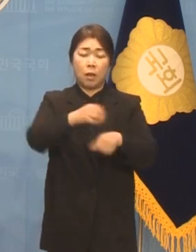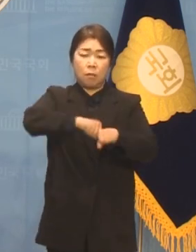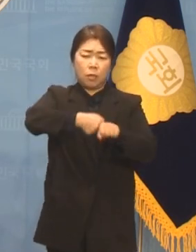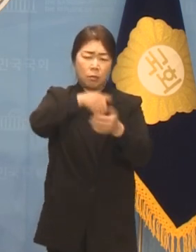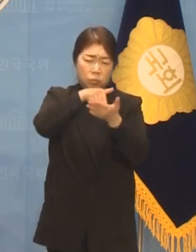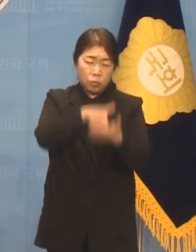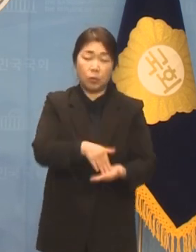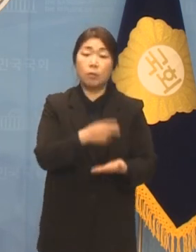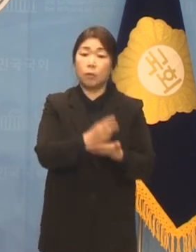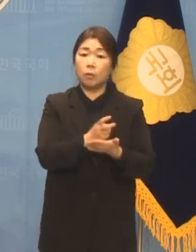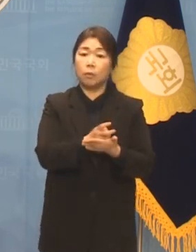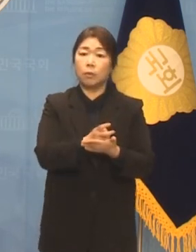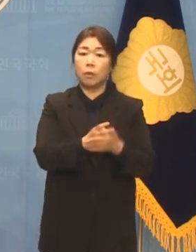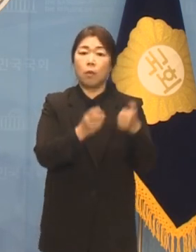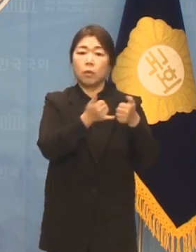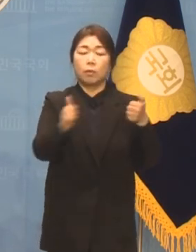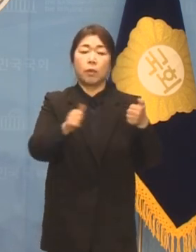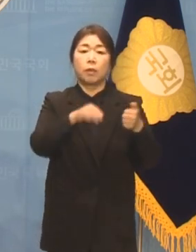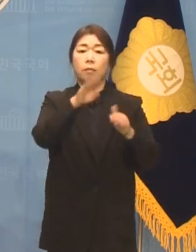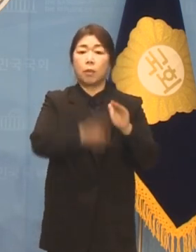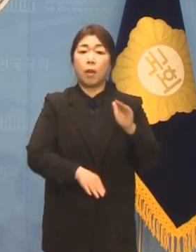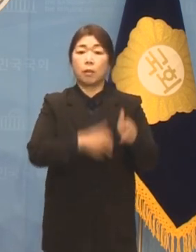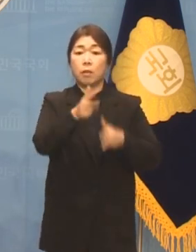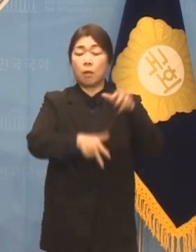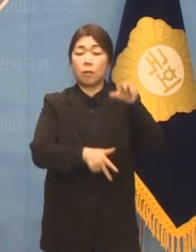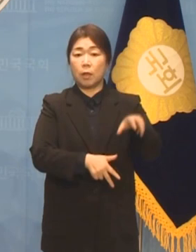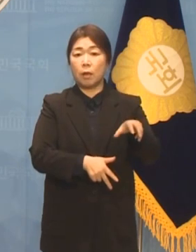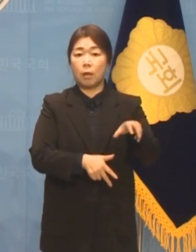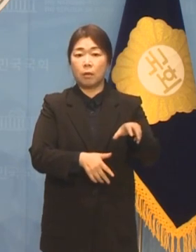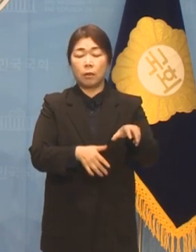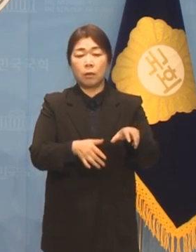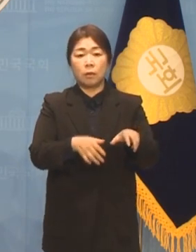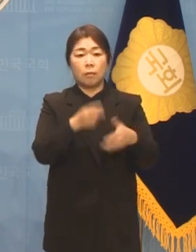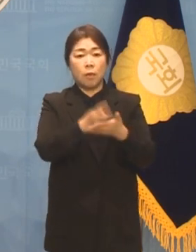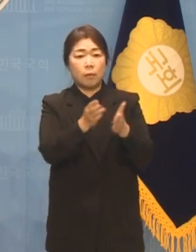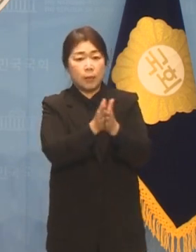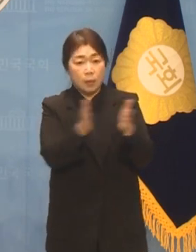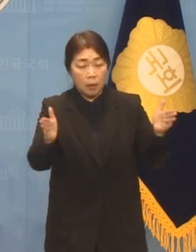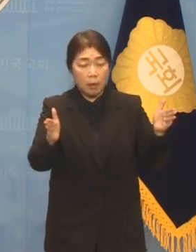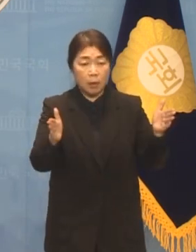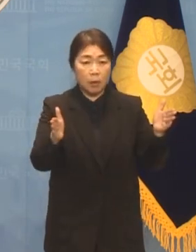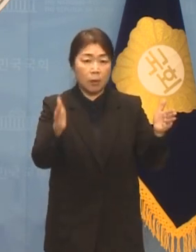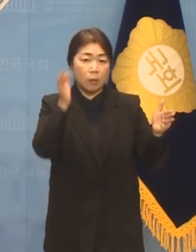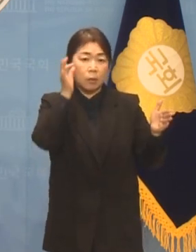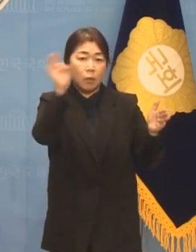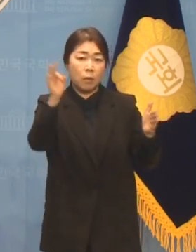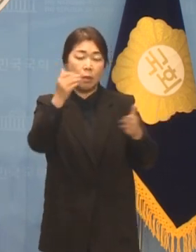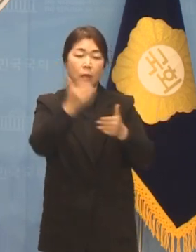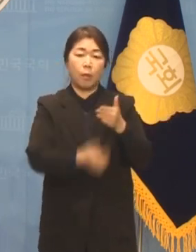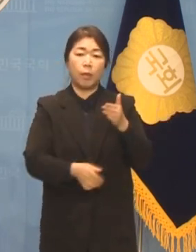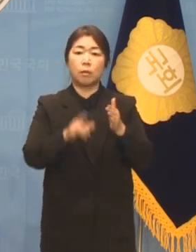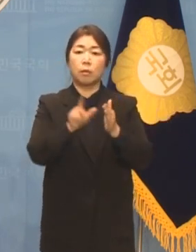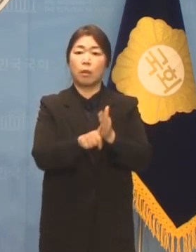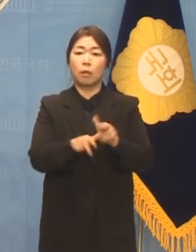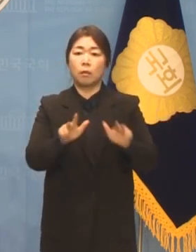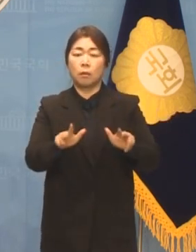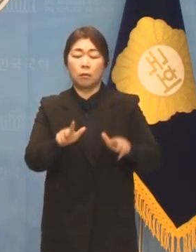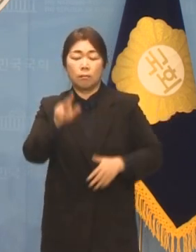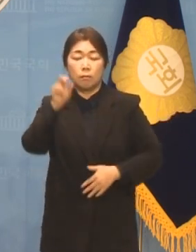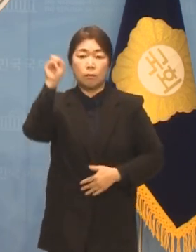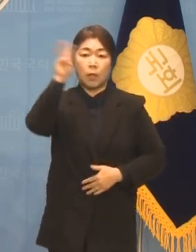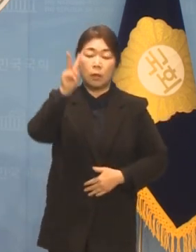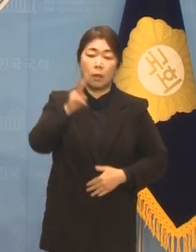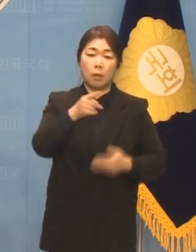중대재해처벌법 50인 미만 사업장 적용이 열흘 남은 현 시점에 와서야 윤석열 대통령이